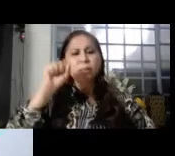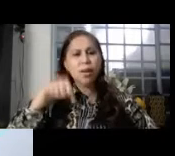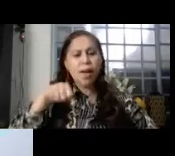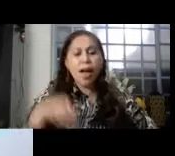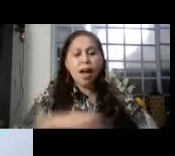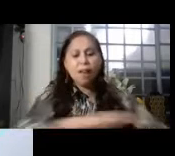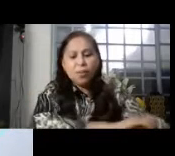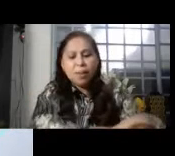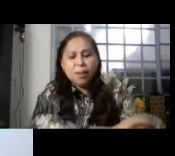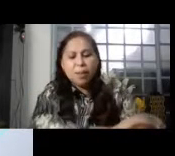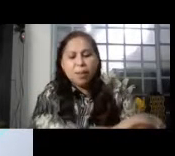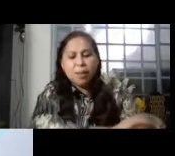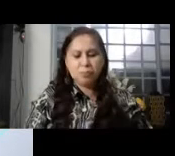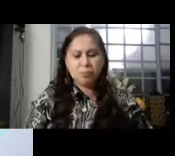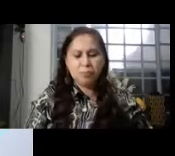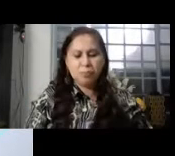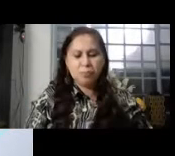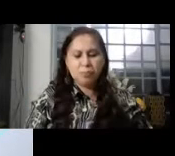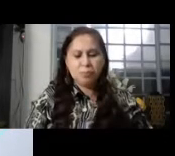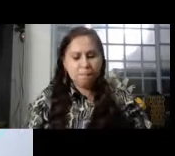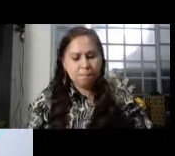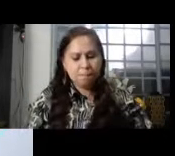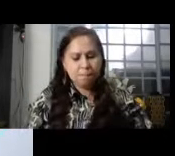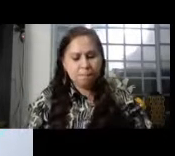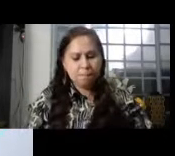caso, afirmativa.